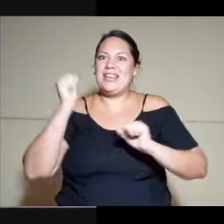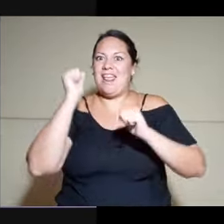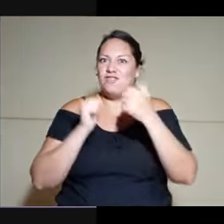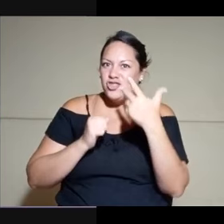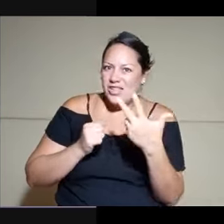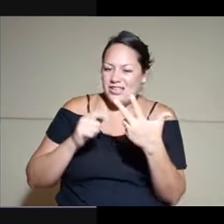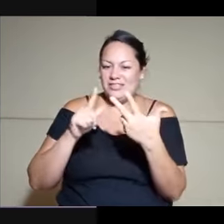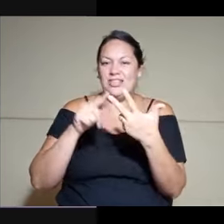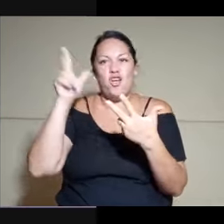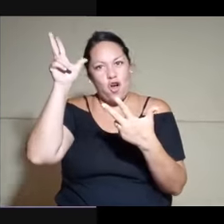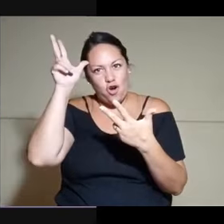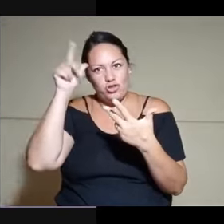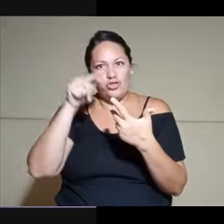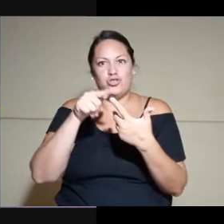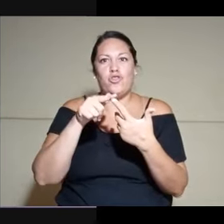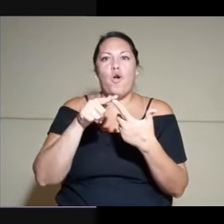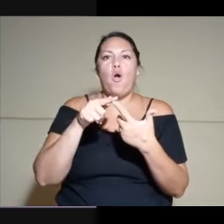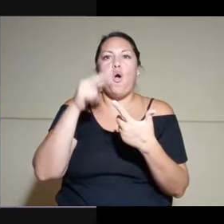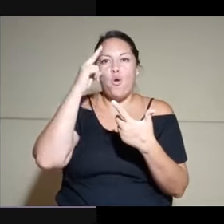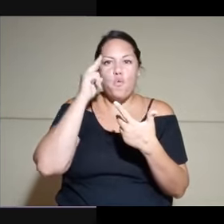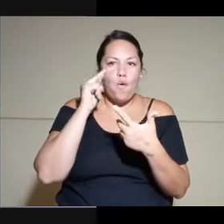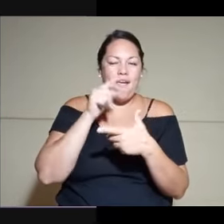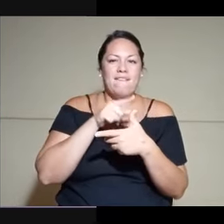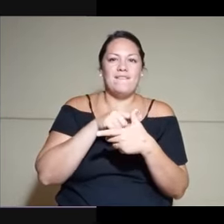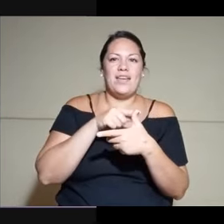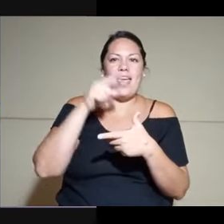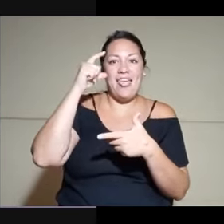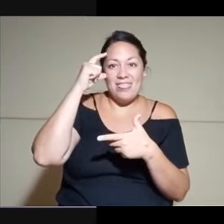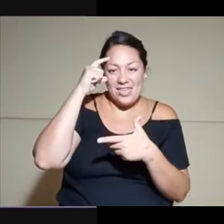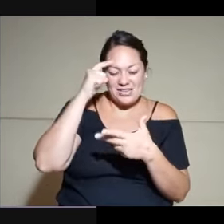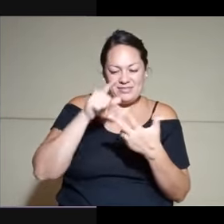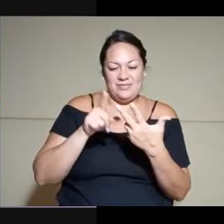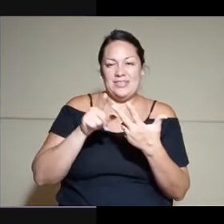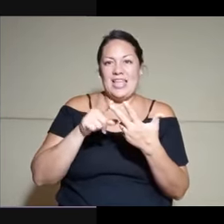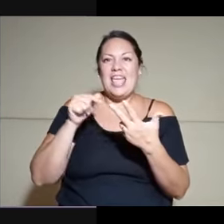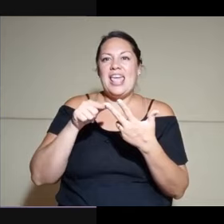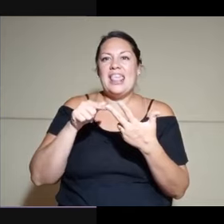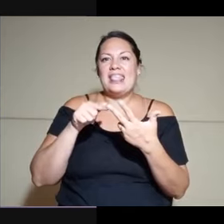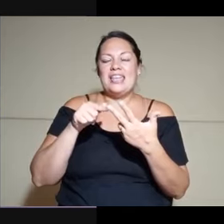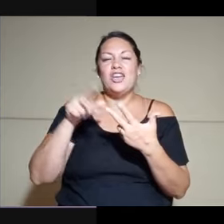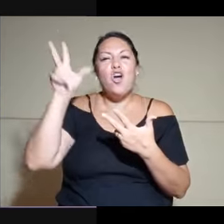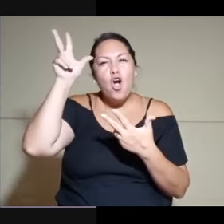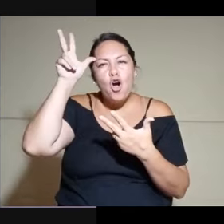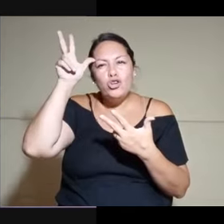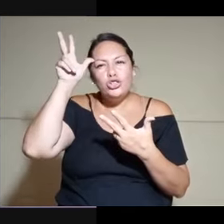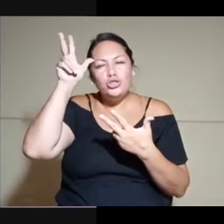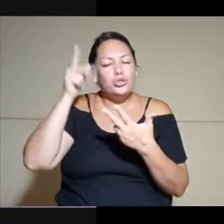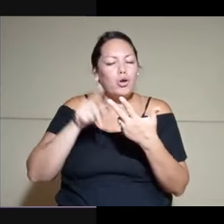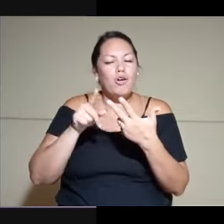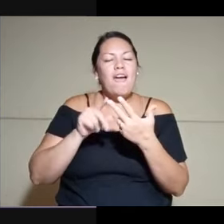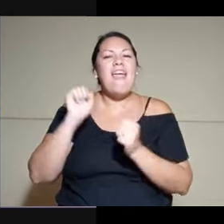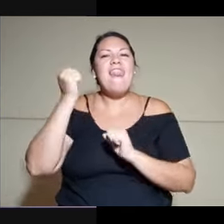10. De ese surco bulbo protuberancial nace el par 8, el par 9 y el par